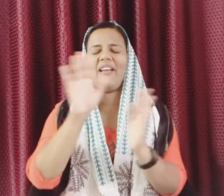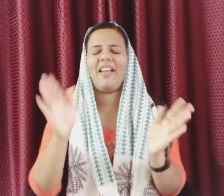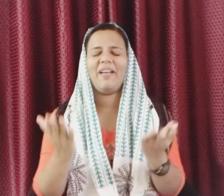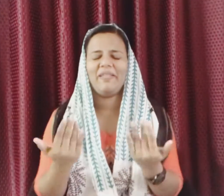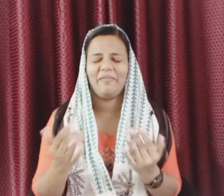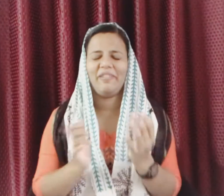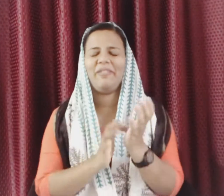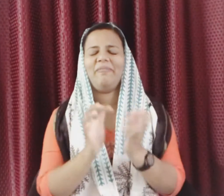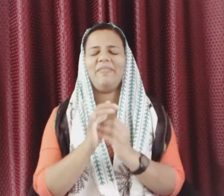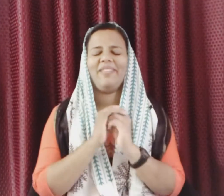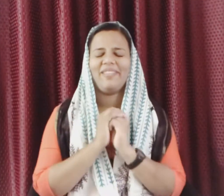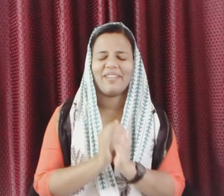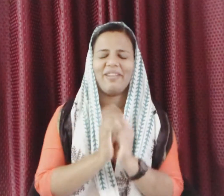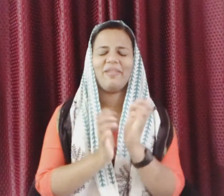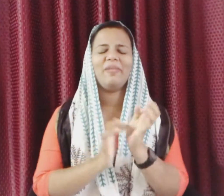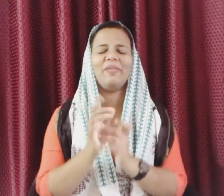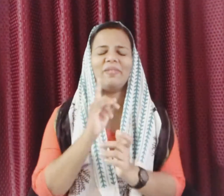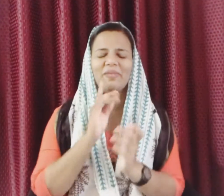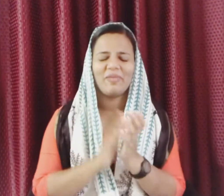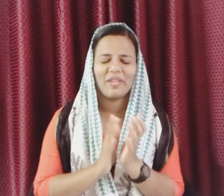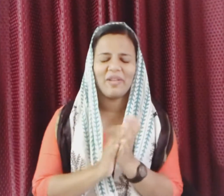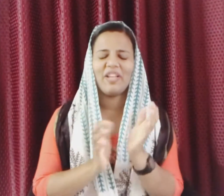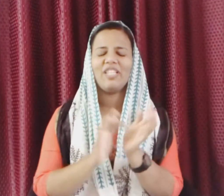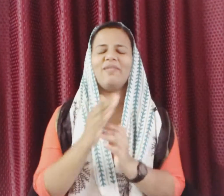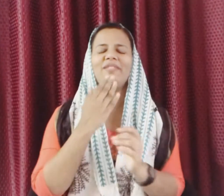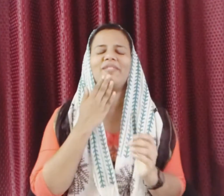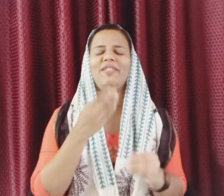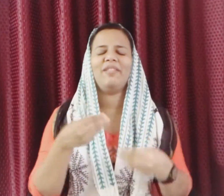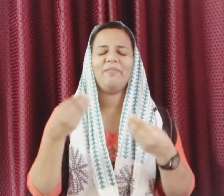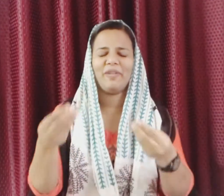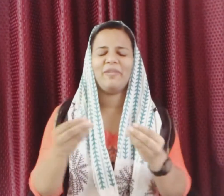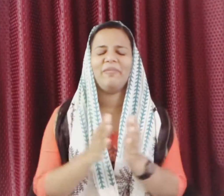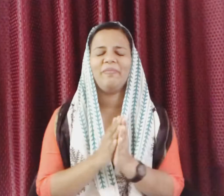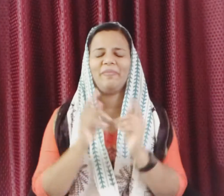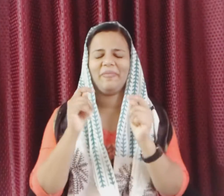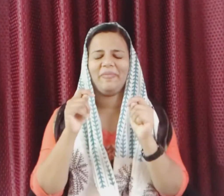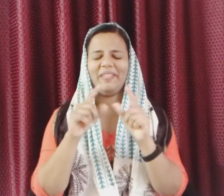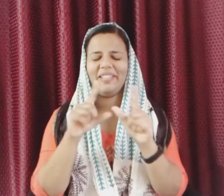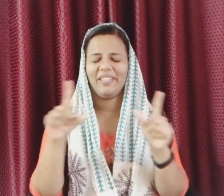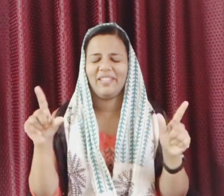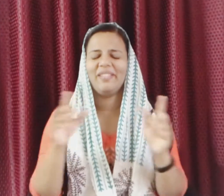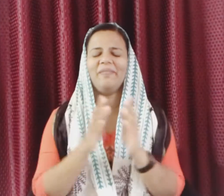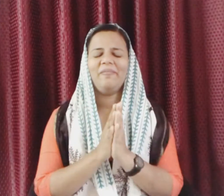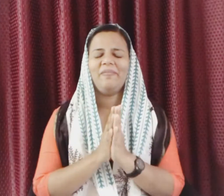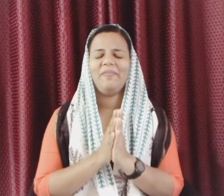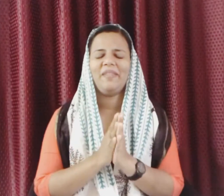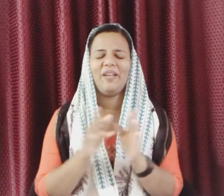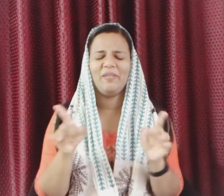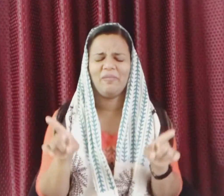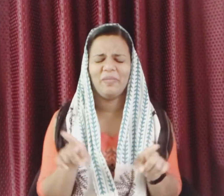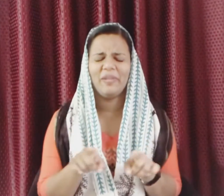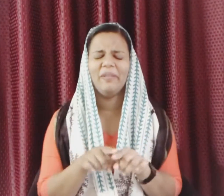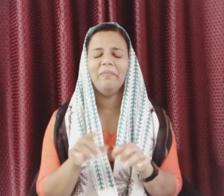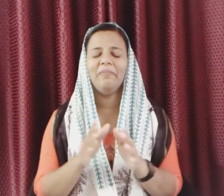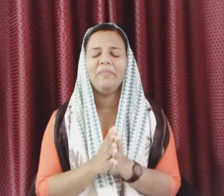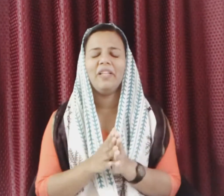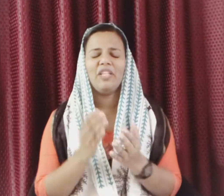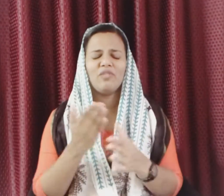അസാധ്യമല്ലല്ലോ കർത്താവേ. ഞങ്ങൾ അങ്ങേ ആരാധിക്കുന്നു, അങ്ങേ സ്തുതിക്കുന്നു, അങ്ങേക്ക് നന്ദി പറയുന്ന കർത്താവേ. ഹല്ലേലൂയ. സ്തോത്രം ചെയ്യുന്ന കർത്താവേ. അതുപോലെ കർത്താവേ,